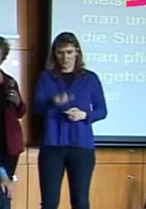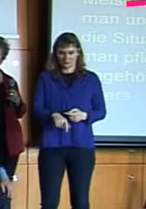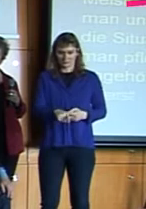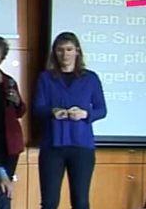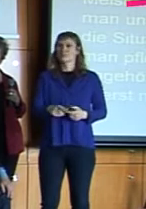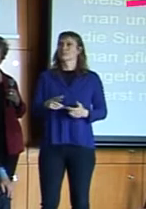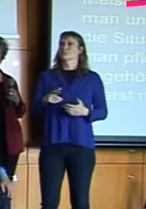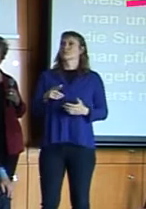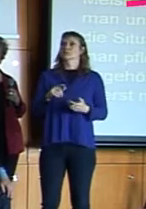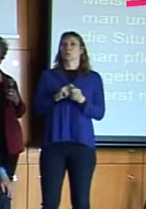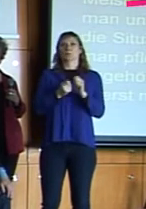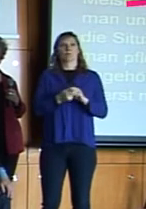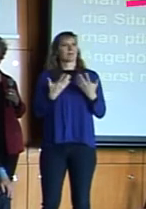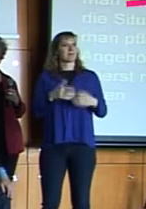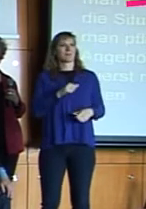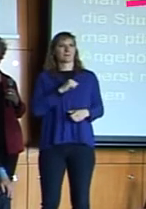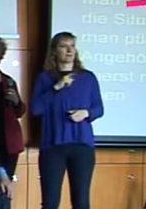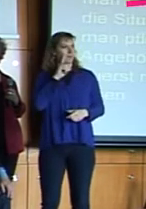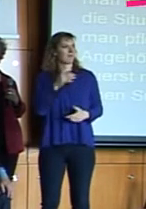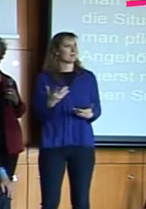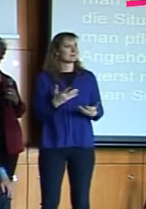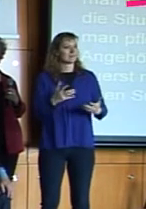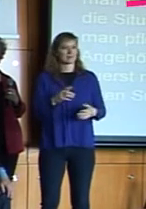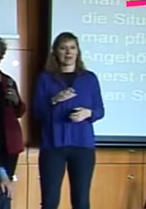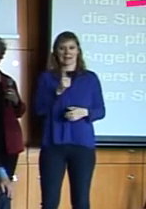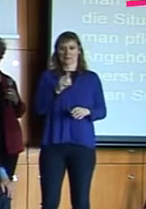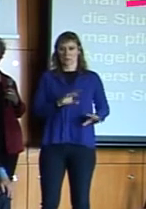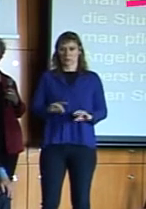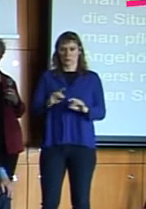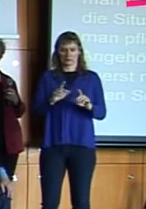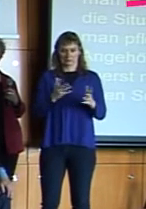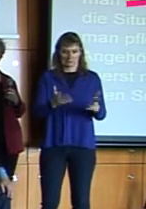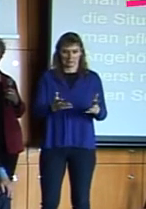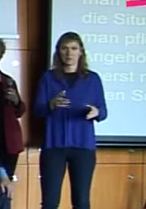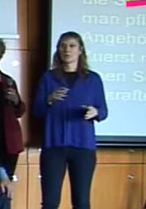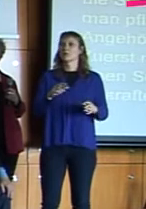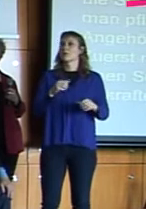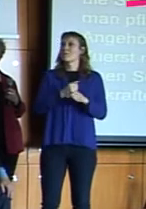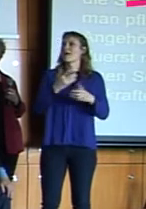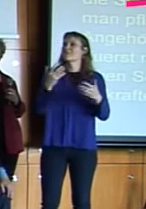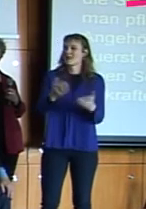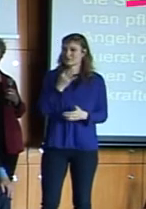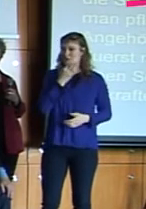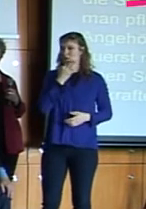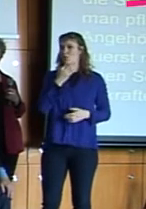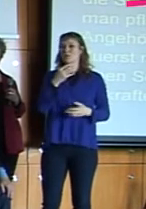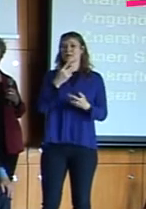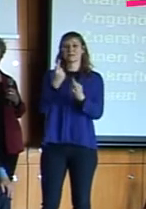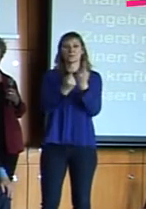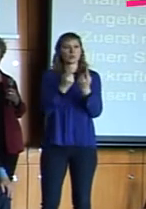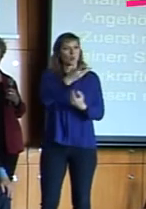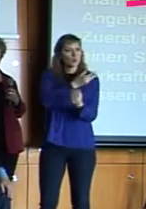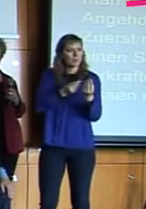geraten, in der Sie schlicht und einfach nicht wissen, was Sie als erstes tun sollen, wie Sie es tun sollen und wie Sie mit der